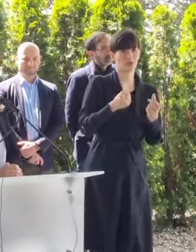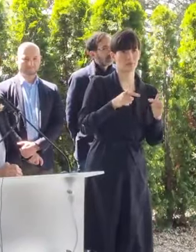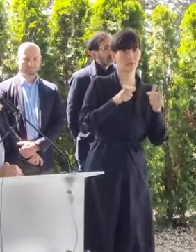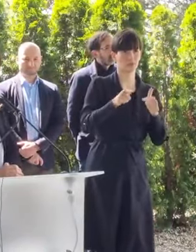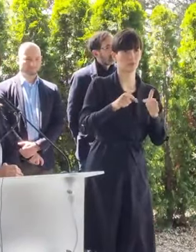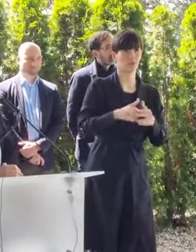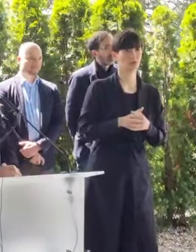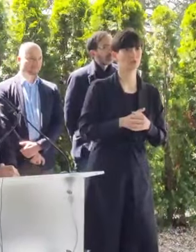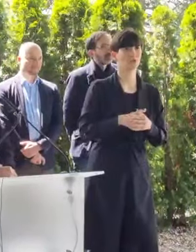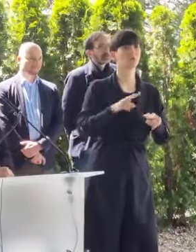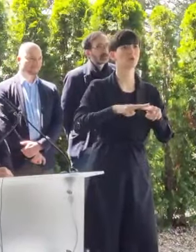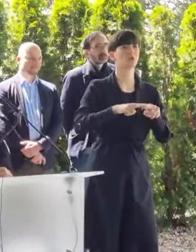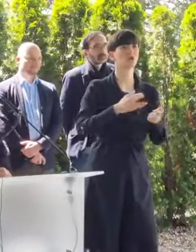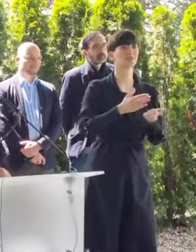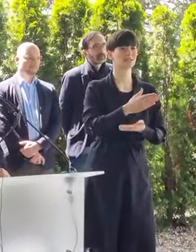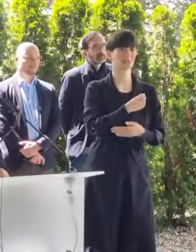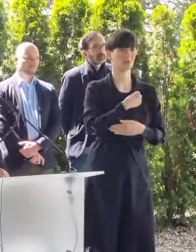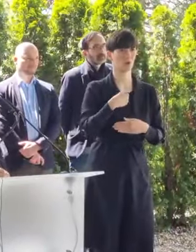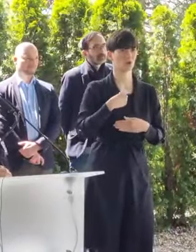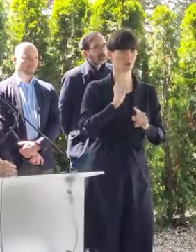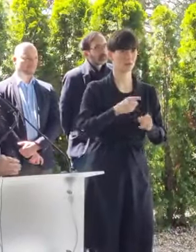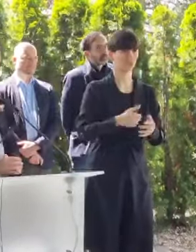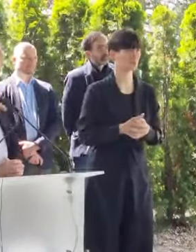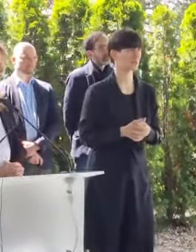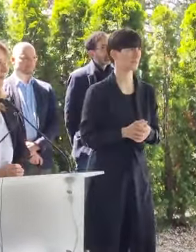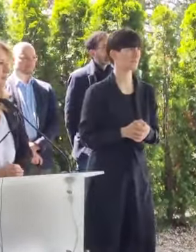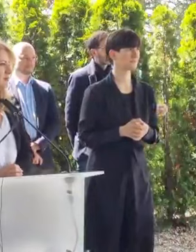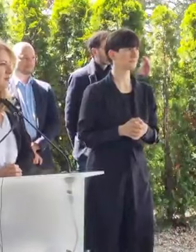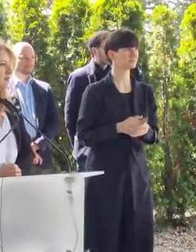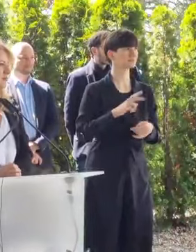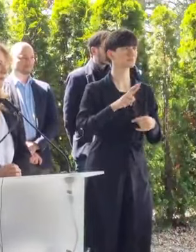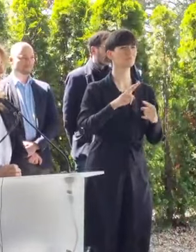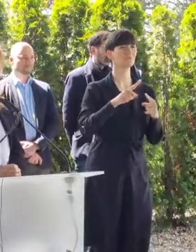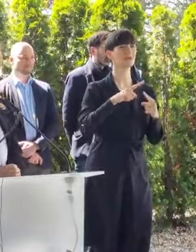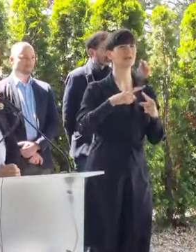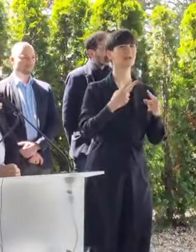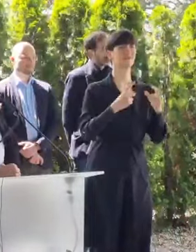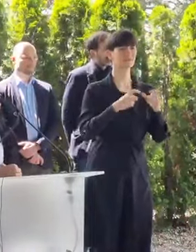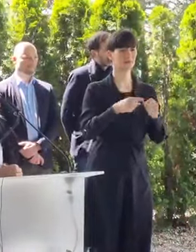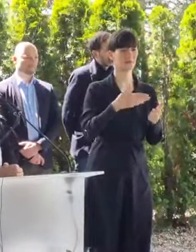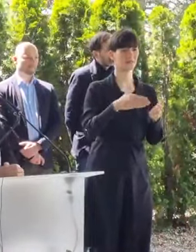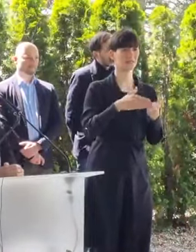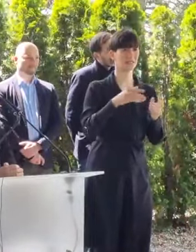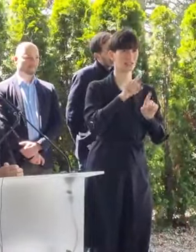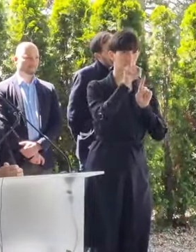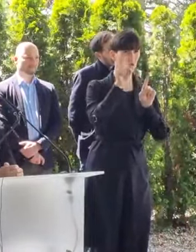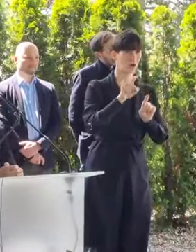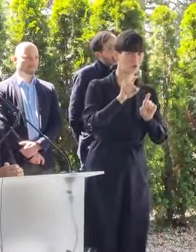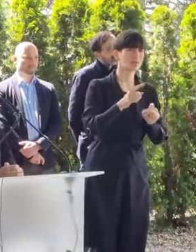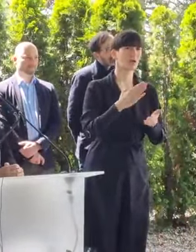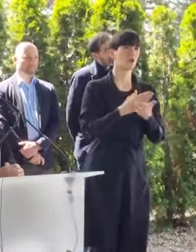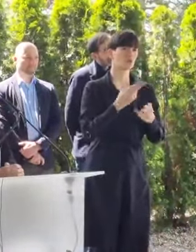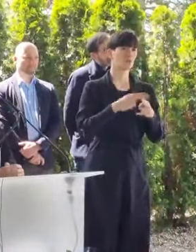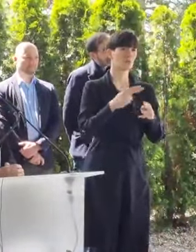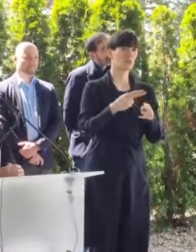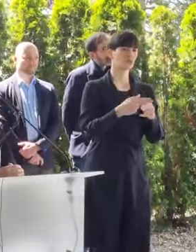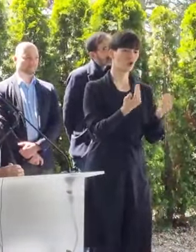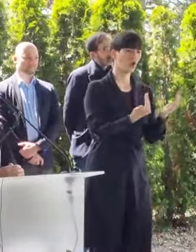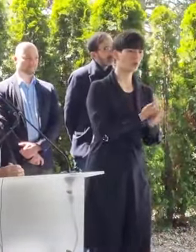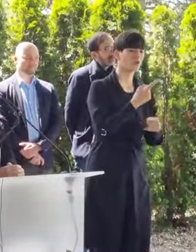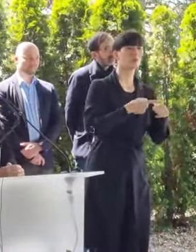Polsko. Pani prezidentka Petra Vrablicová, RTVS, ak sa môžem spýtať, my už sme sa toho dotkli, obnova a